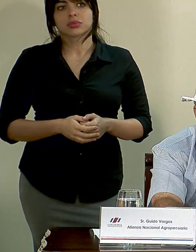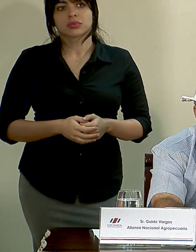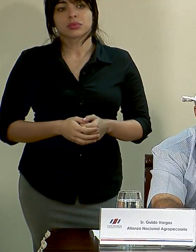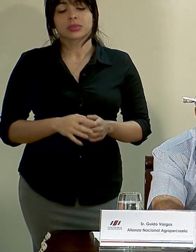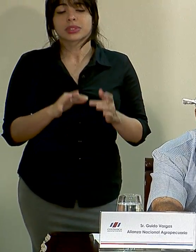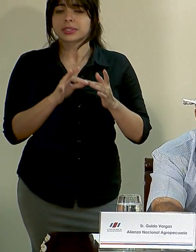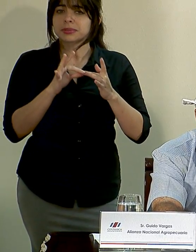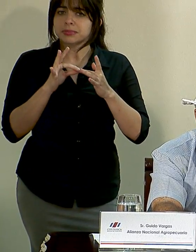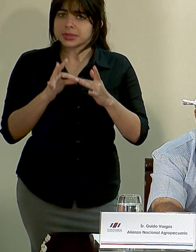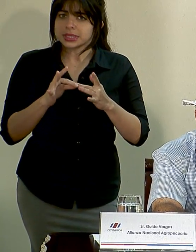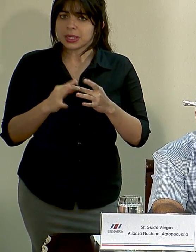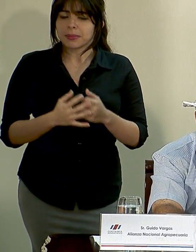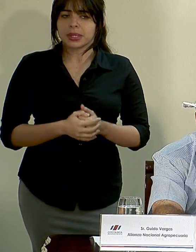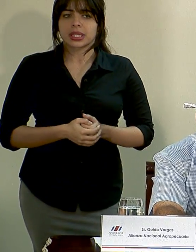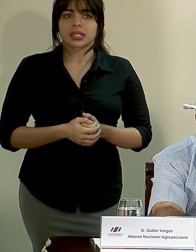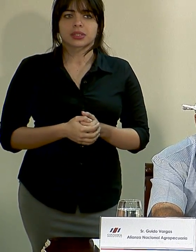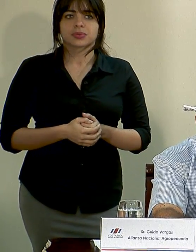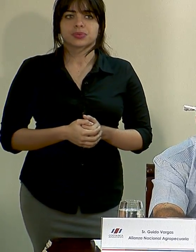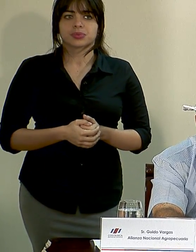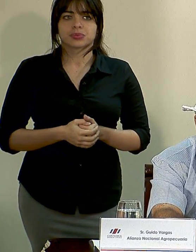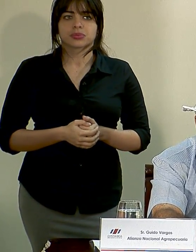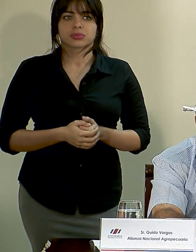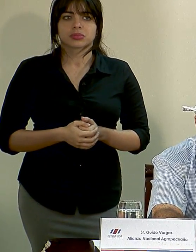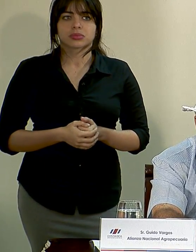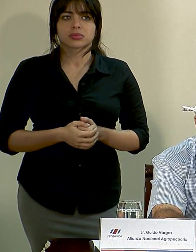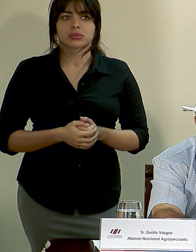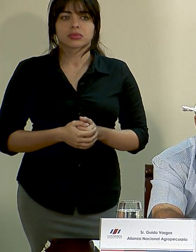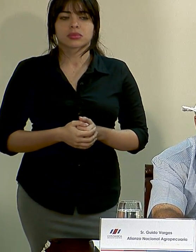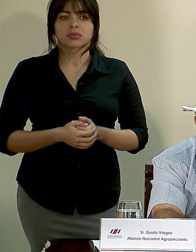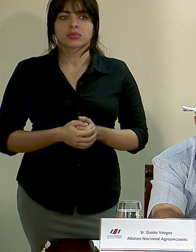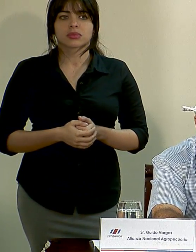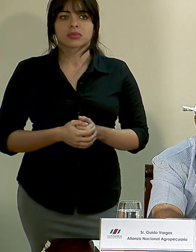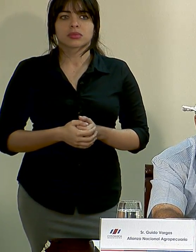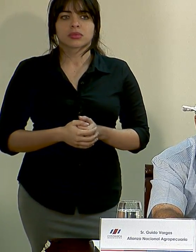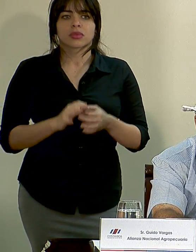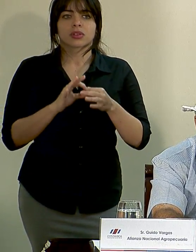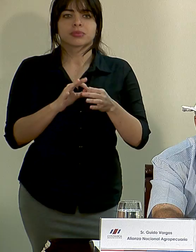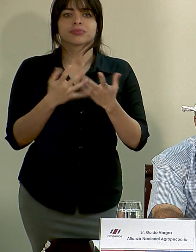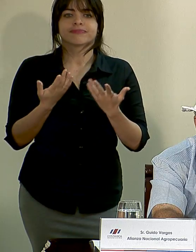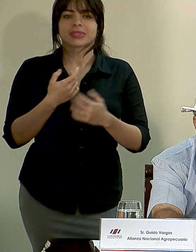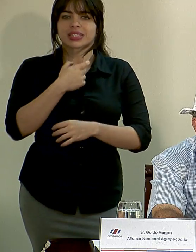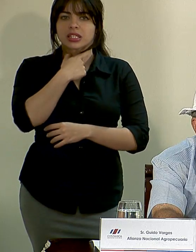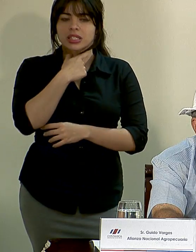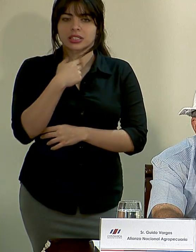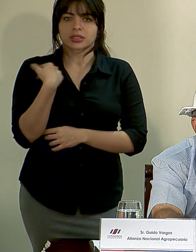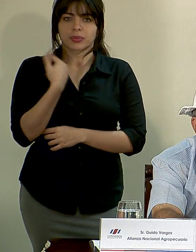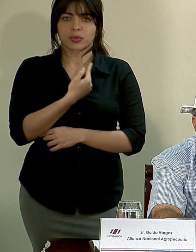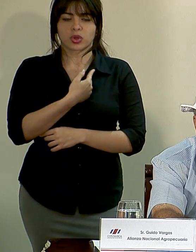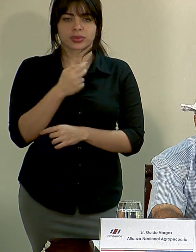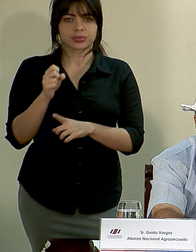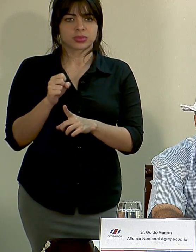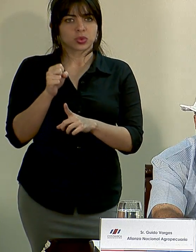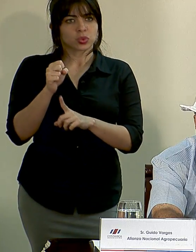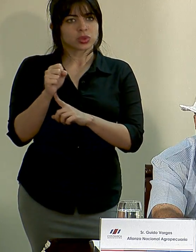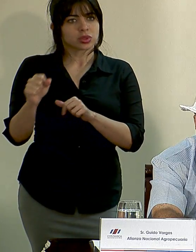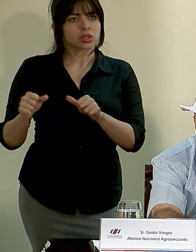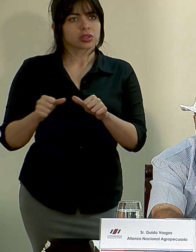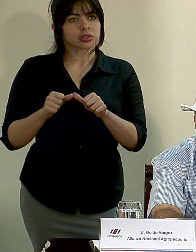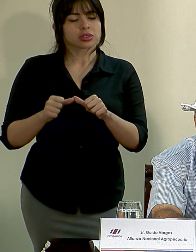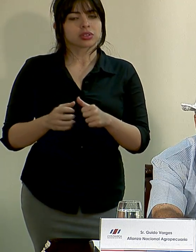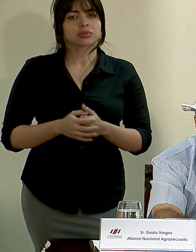y especialmente lo de la crisis por la que atraviesa el